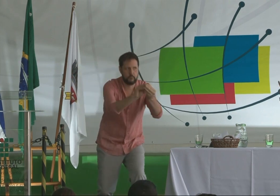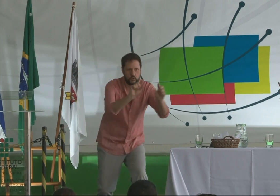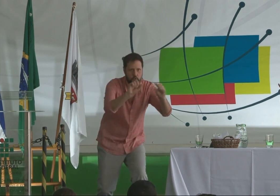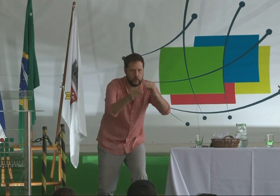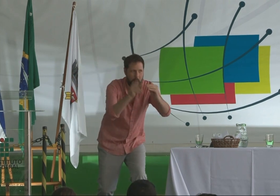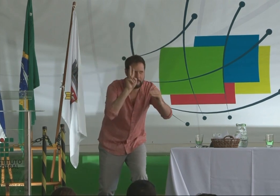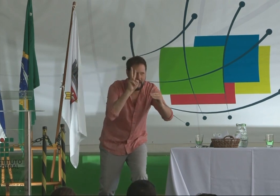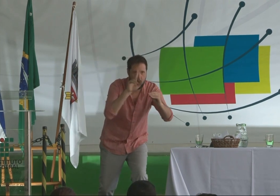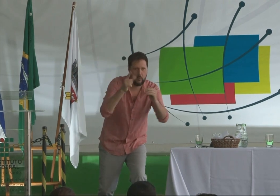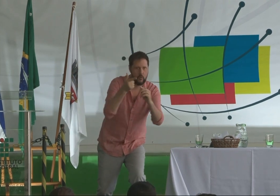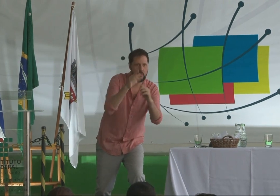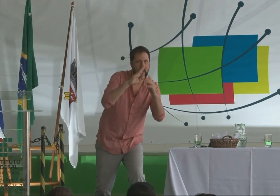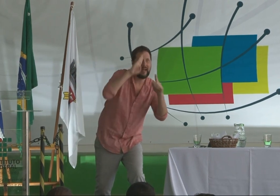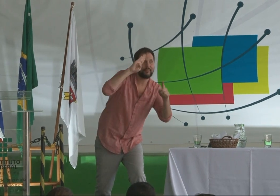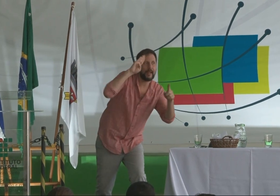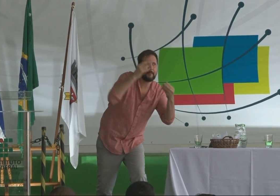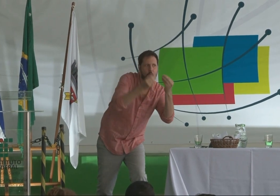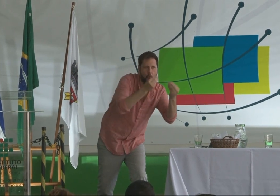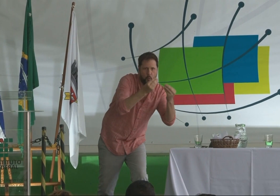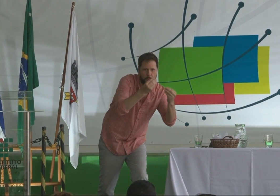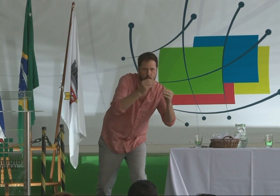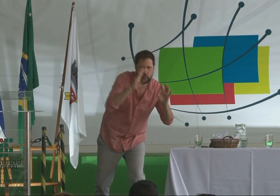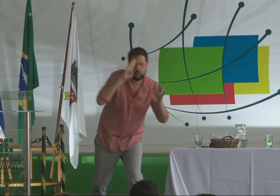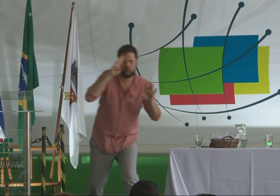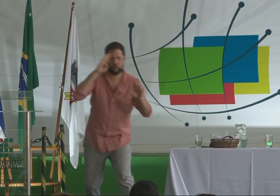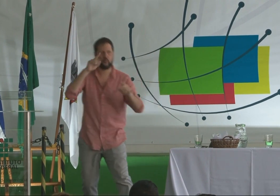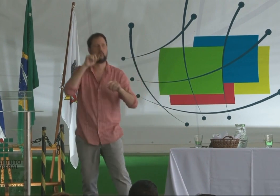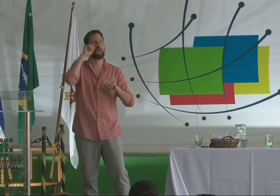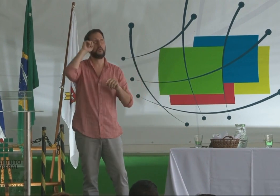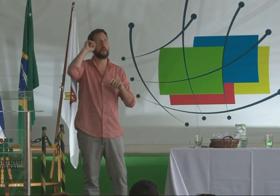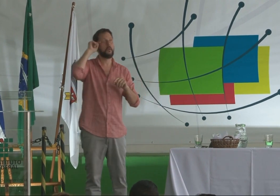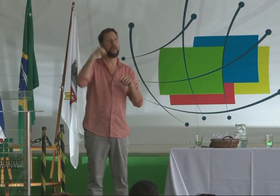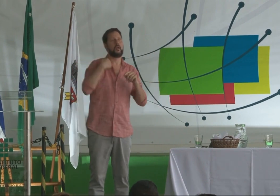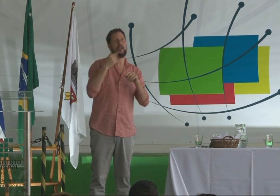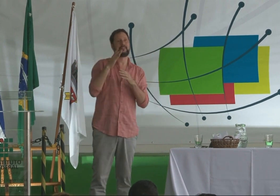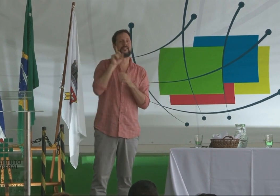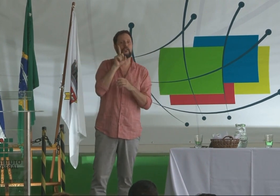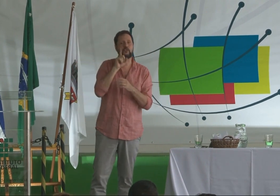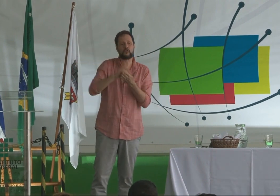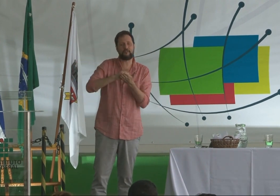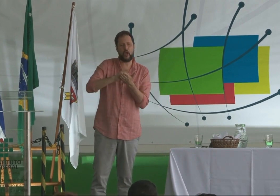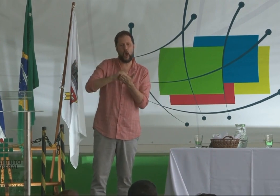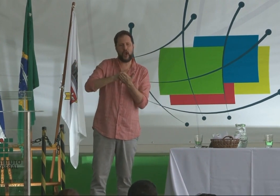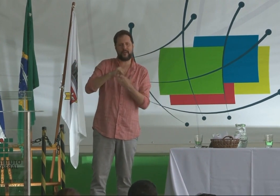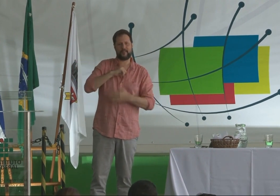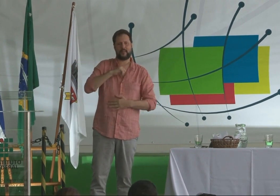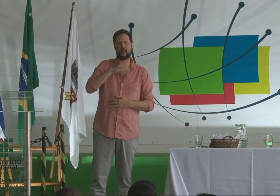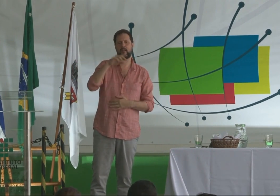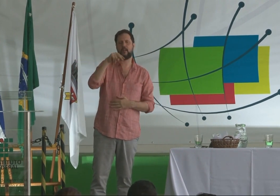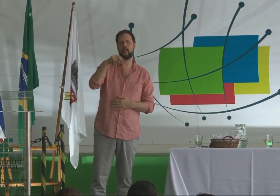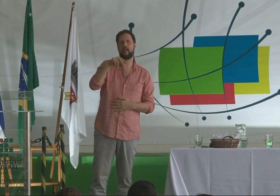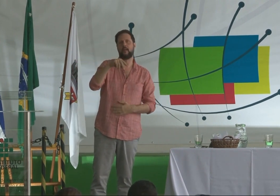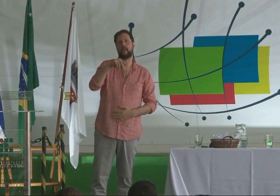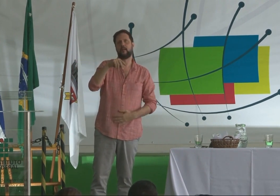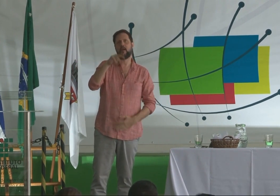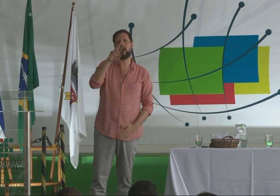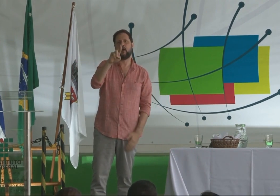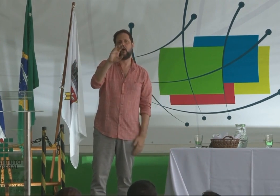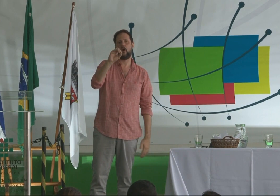Mas, só para sintetizar uma coisa que eu lembrei agora em um minuto, por exemplo, no ambiente acadêmico, lá, eu lembrei